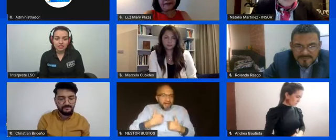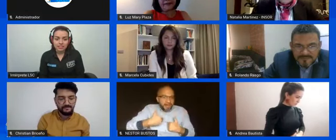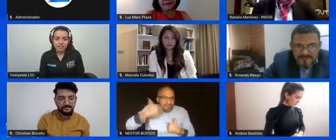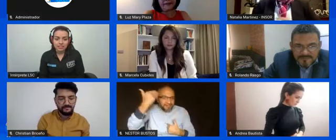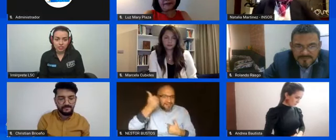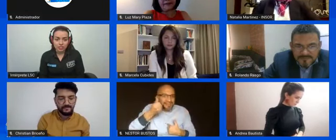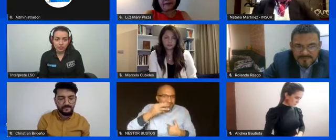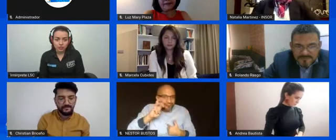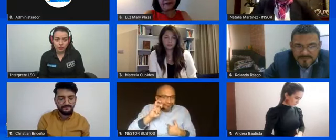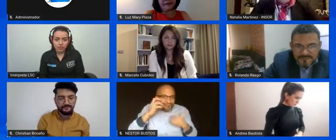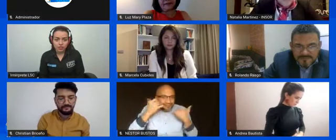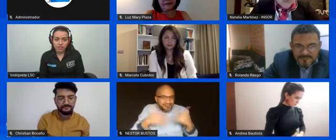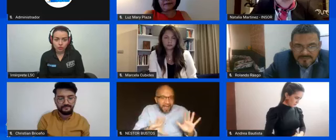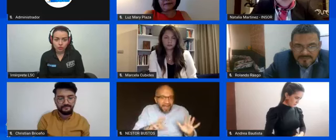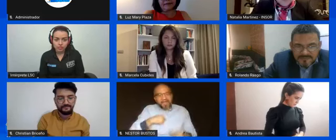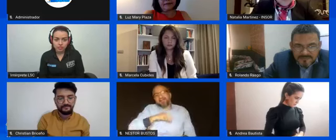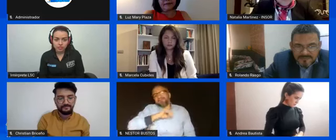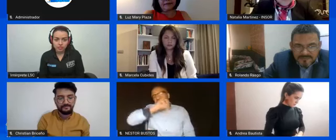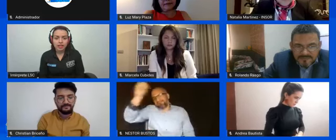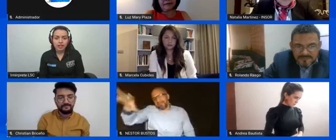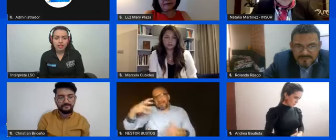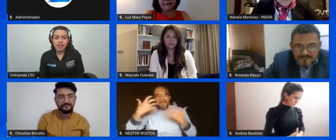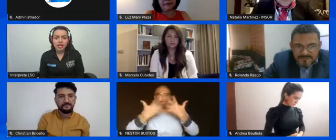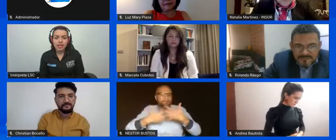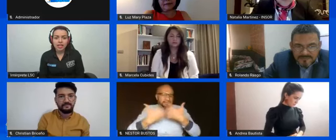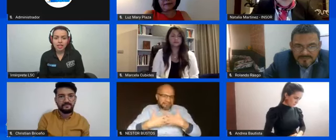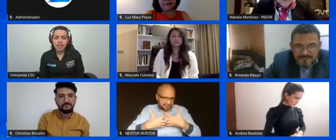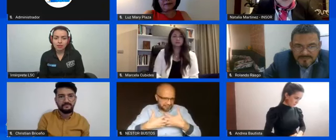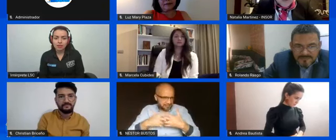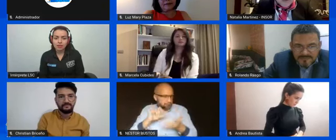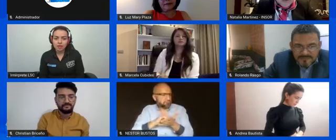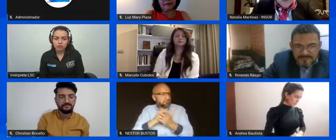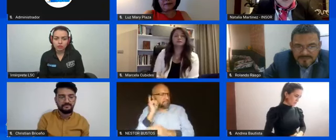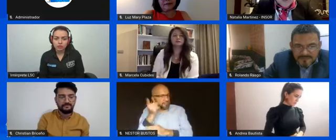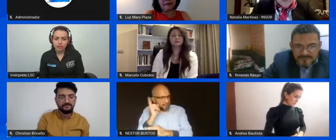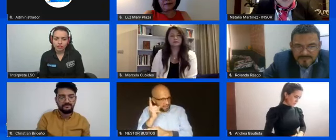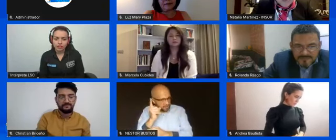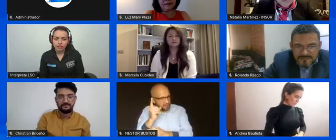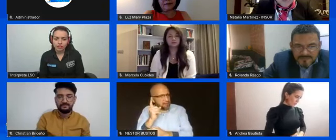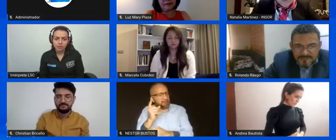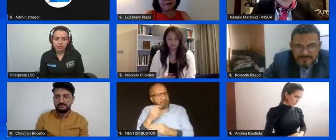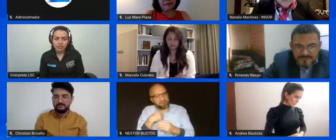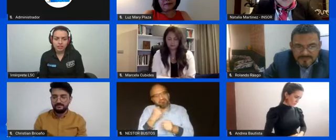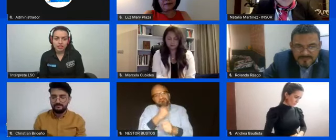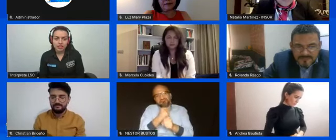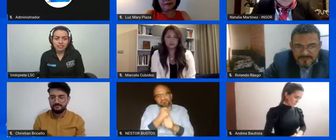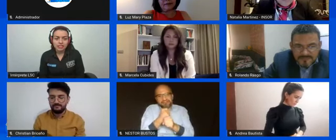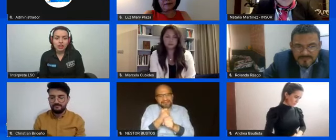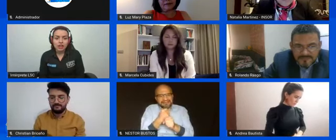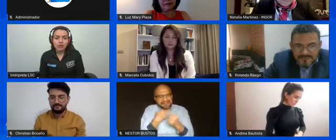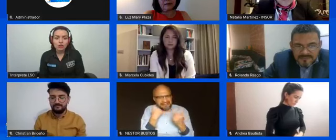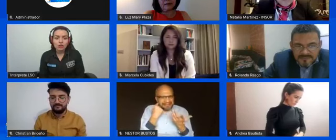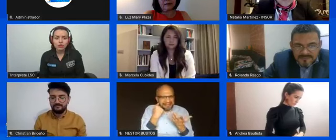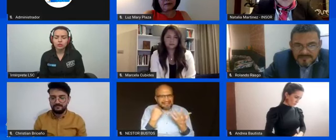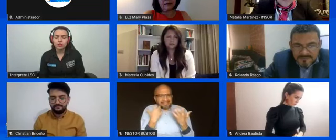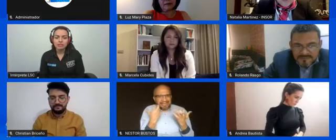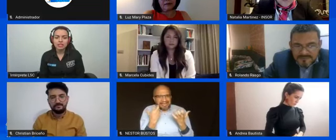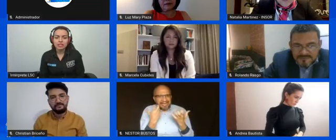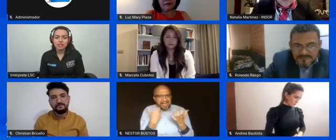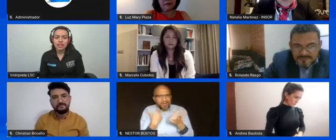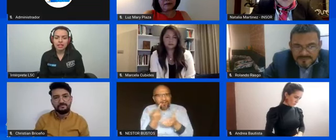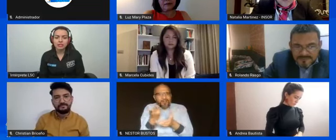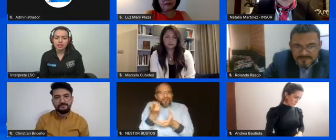manuales que nos enseñaban desde el INSOR en ese entonces para mejoramiento de nuestra pues vida. Ya luego,